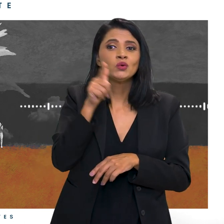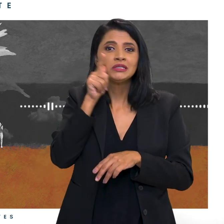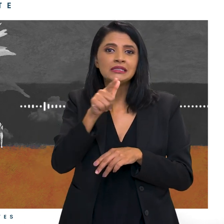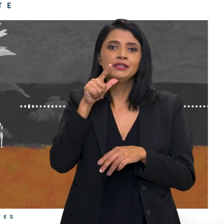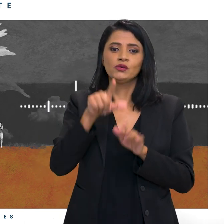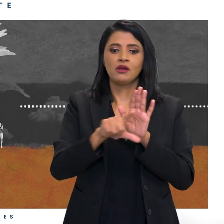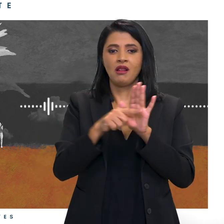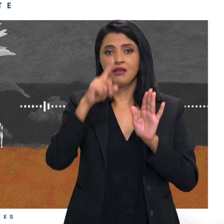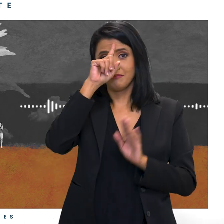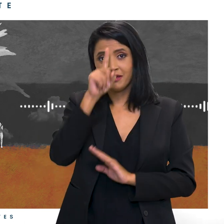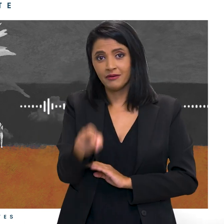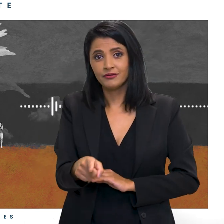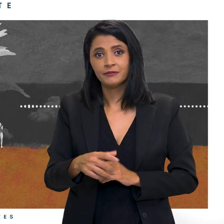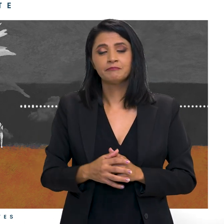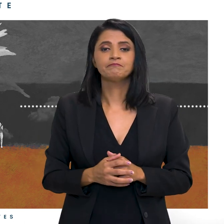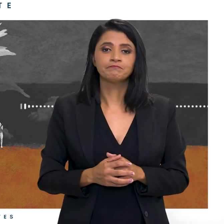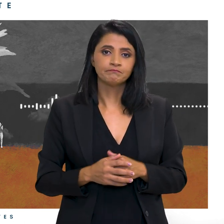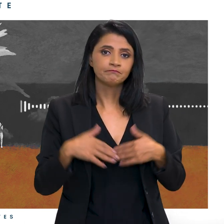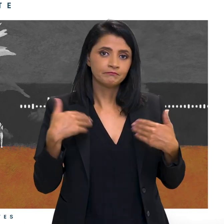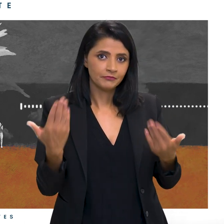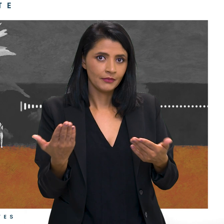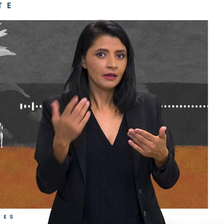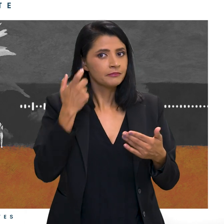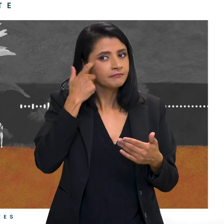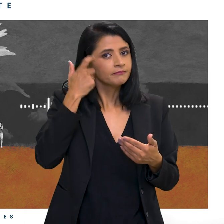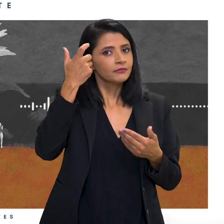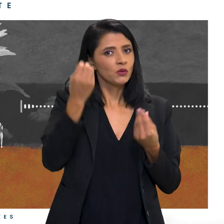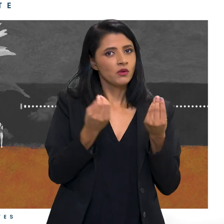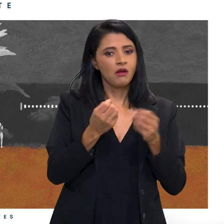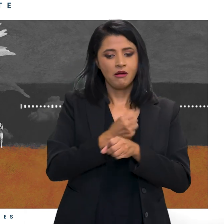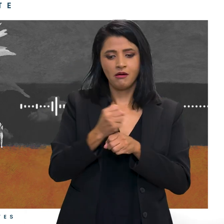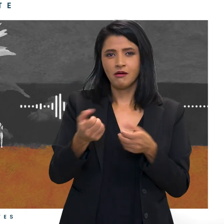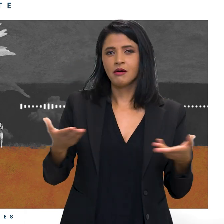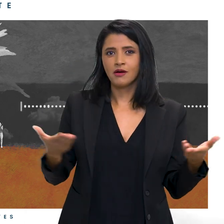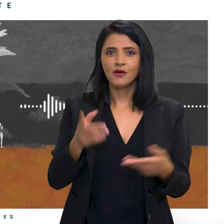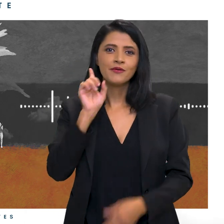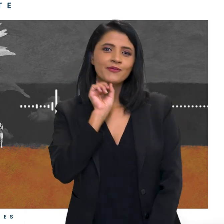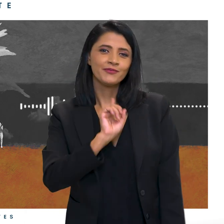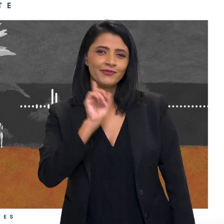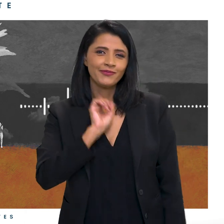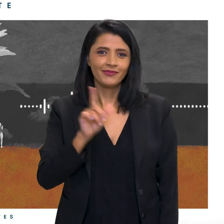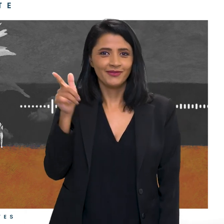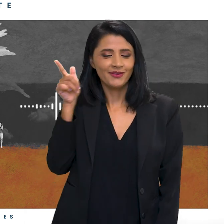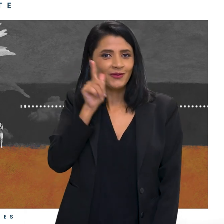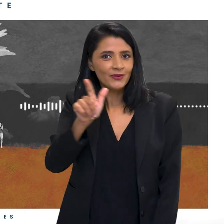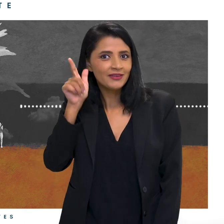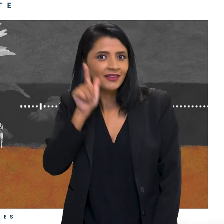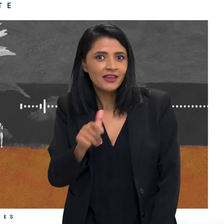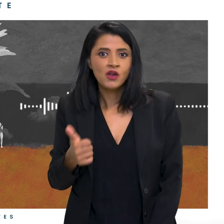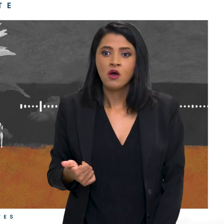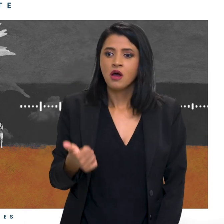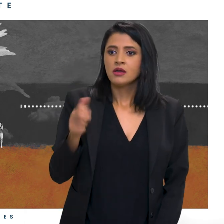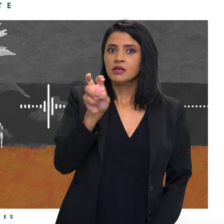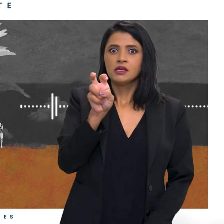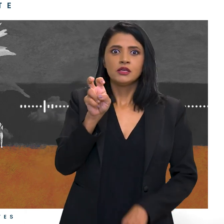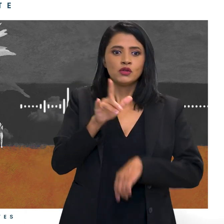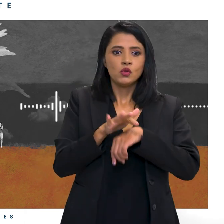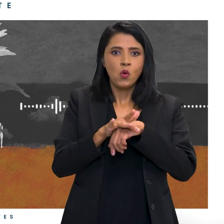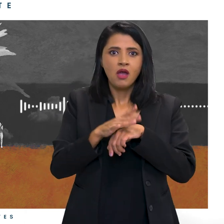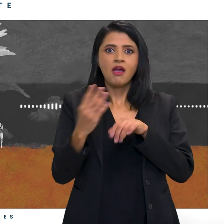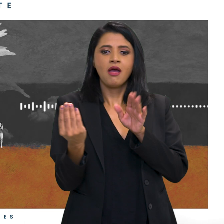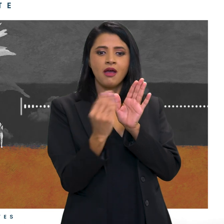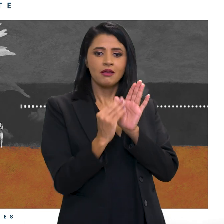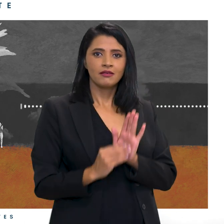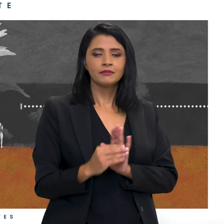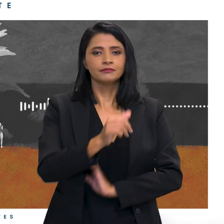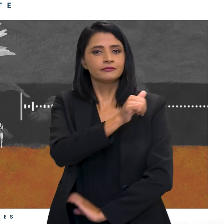de alcançar a cobertura prevista na lei. E para se ter uma ideia, foi somente este ano que Minas Gerais conseguiu chegar a 15